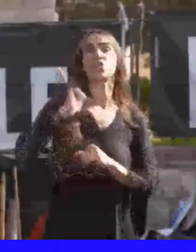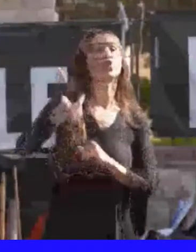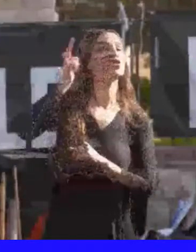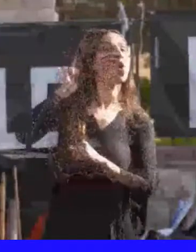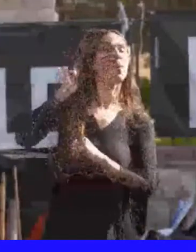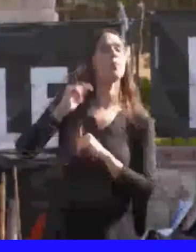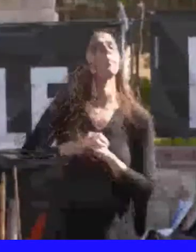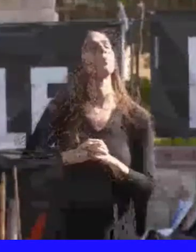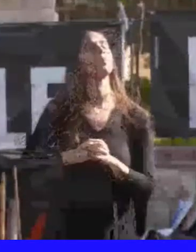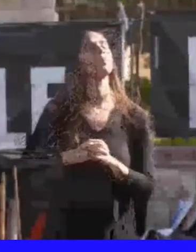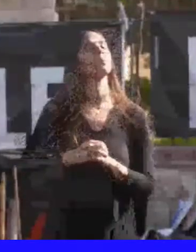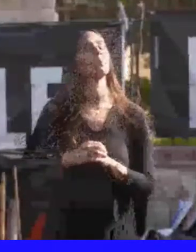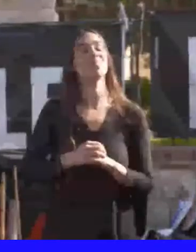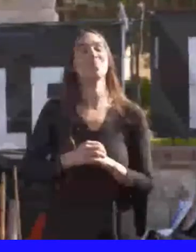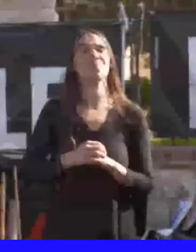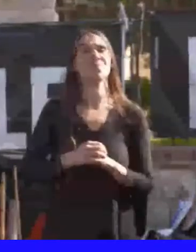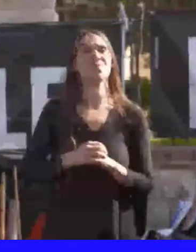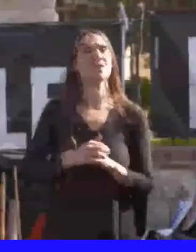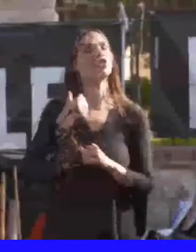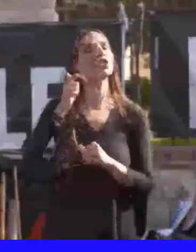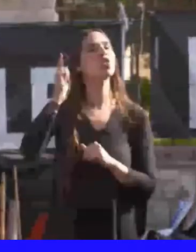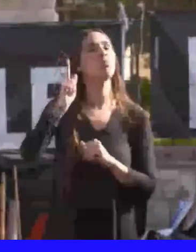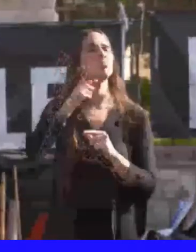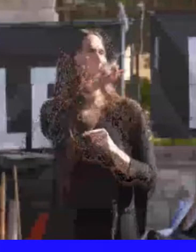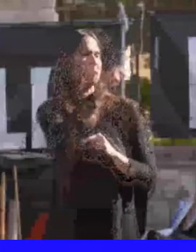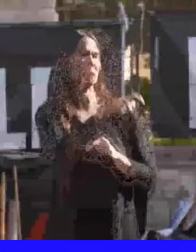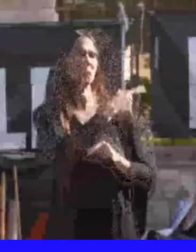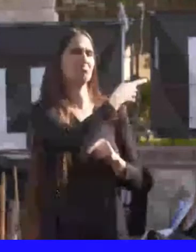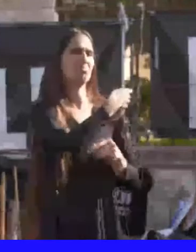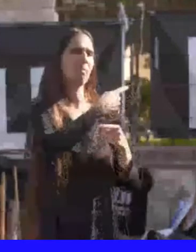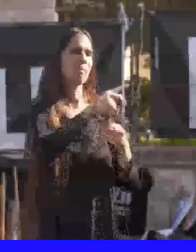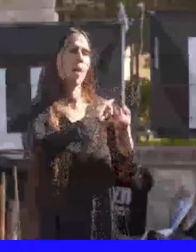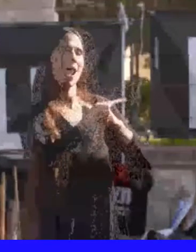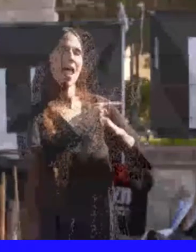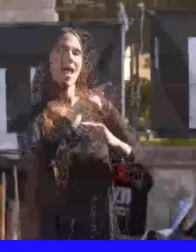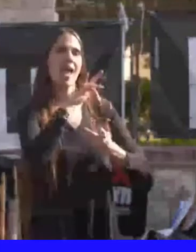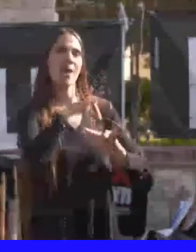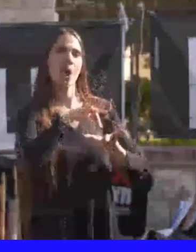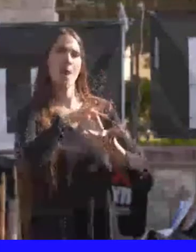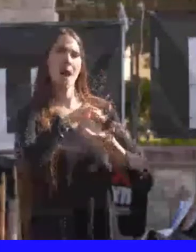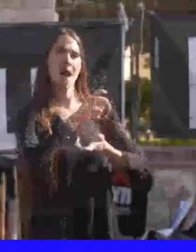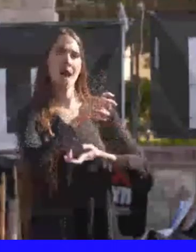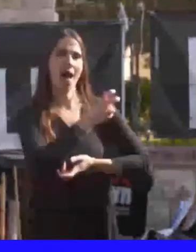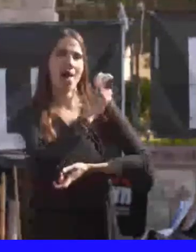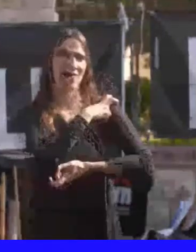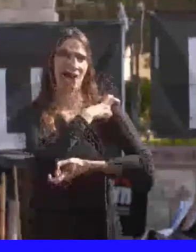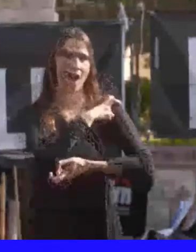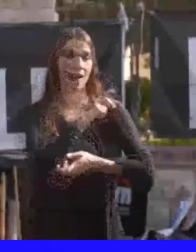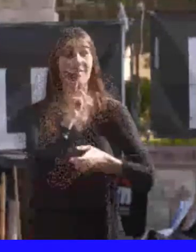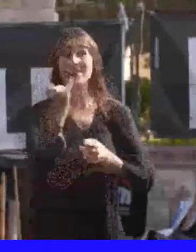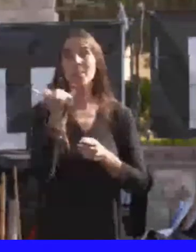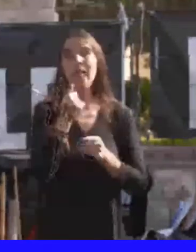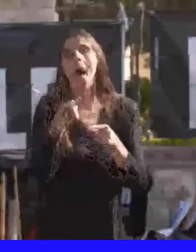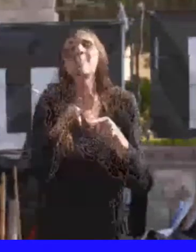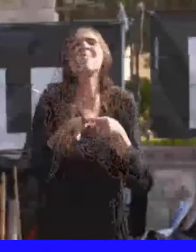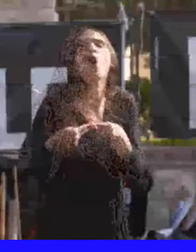שלשום סיפרו מקורבו של ממלא מקום המפכ"ל, תמיד זה המקורבים מדברים, דרך אגב,